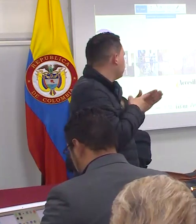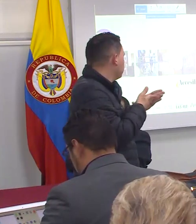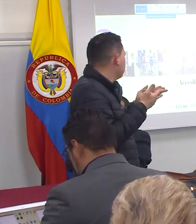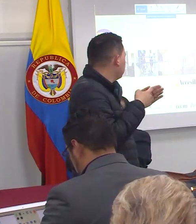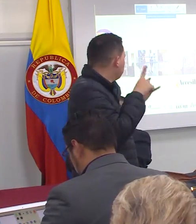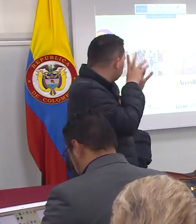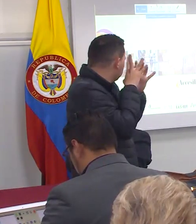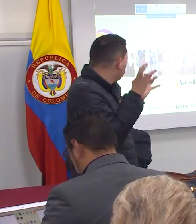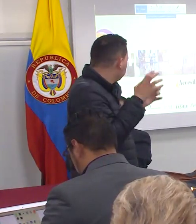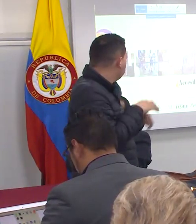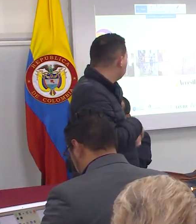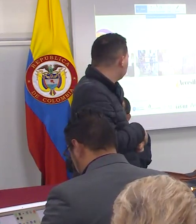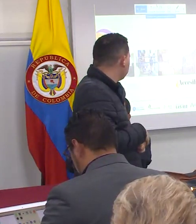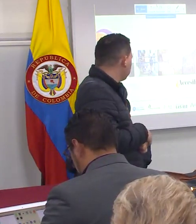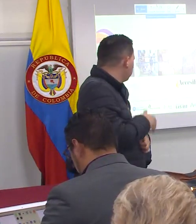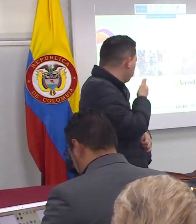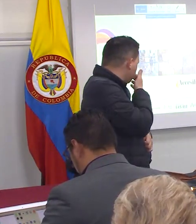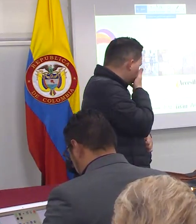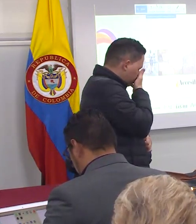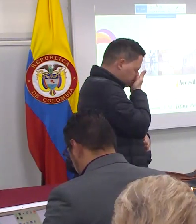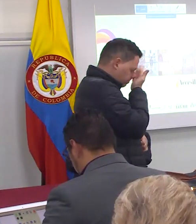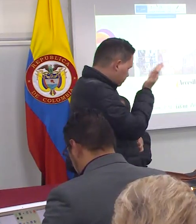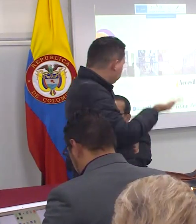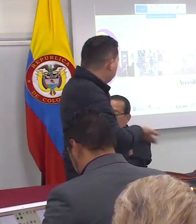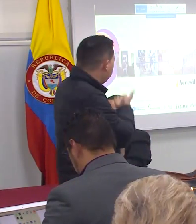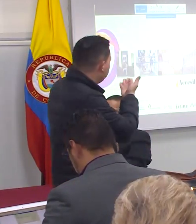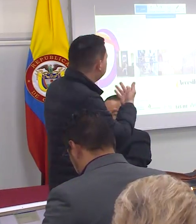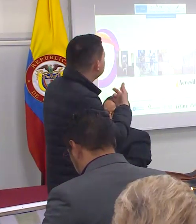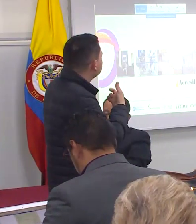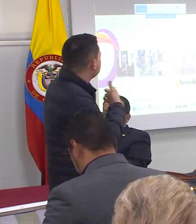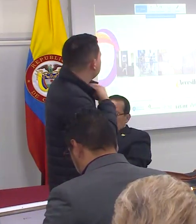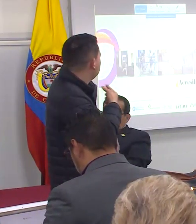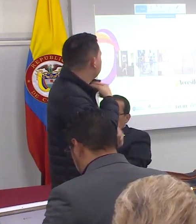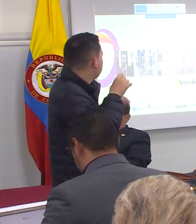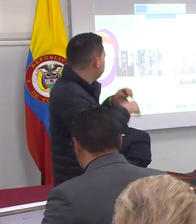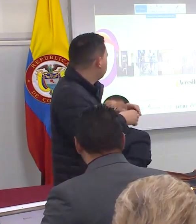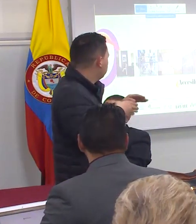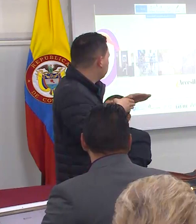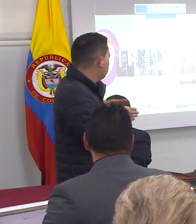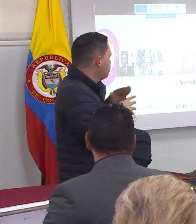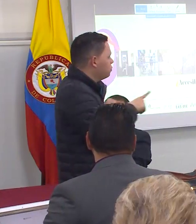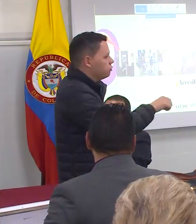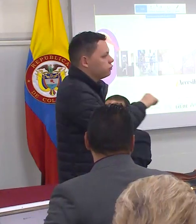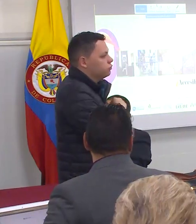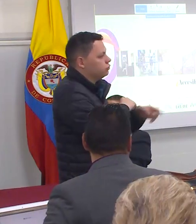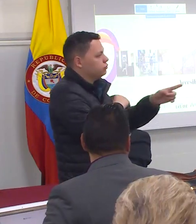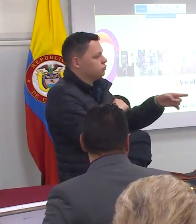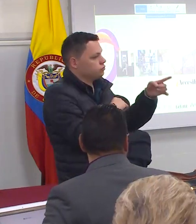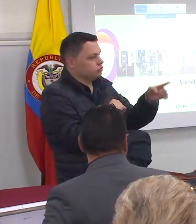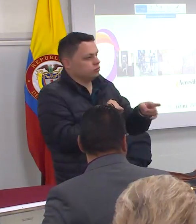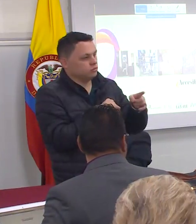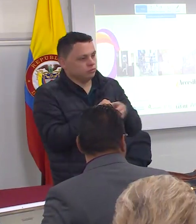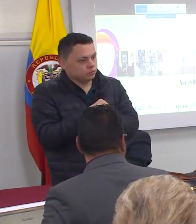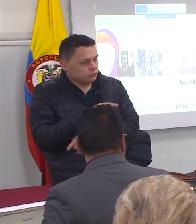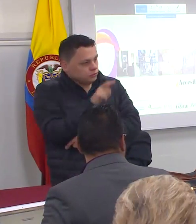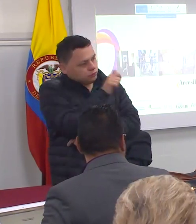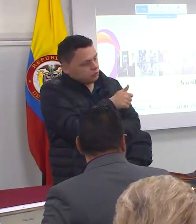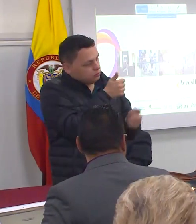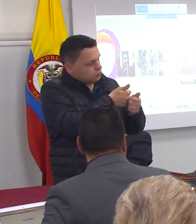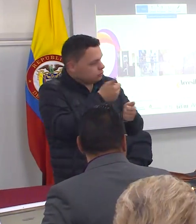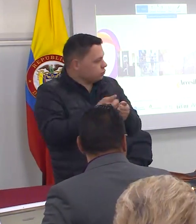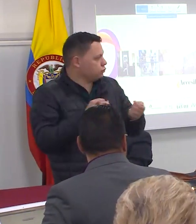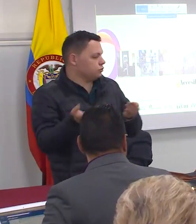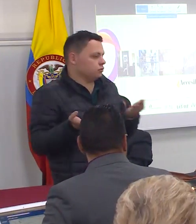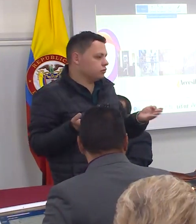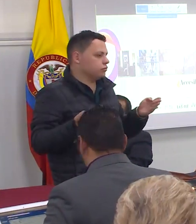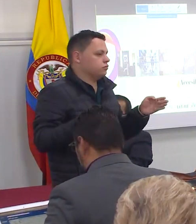aquí bueno cuestiones un poquito más chistosas porque lo accesible es lo que puedes tener tú él ella en el servicio en